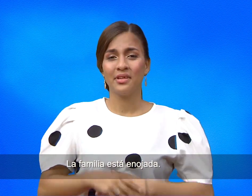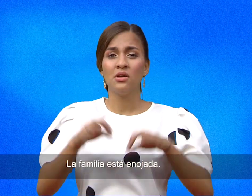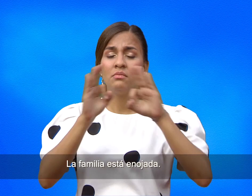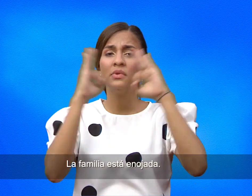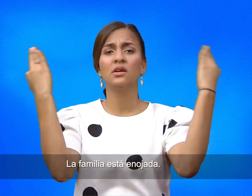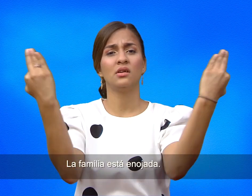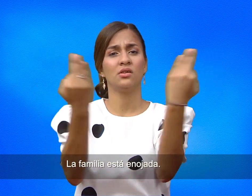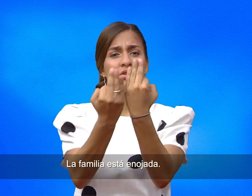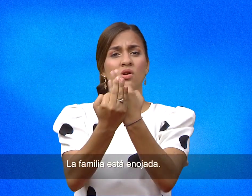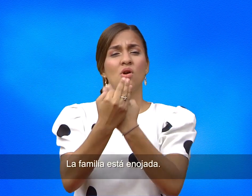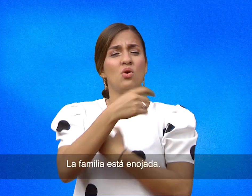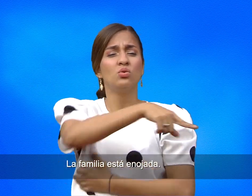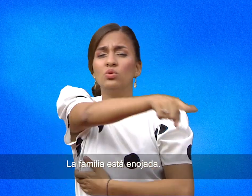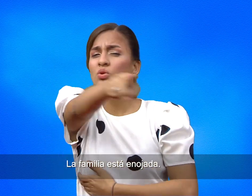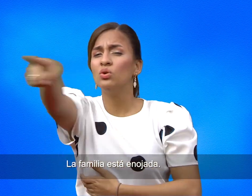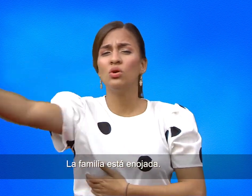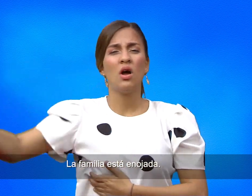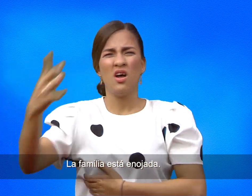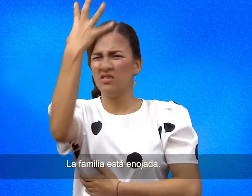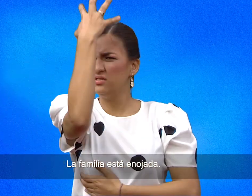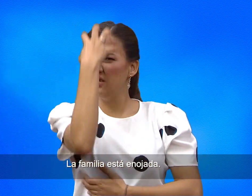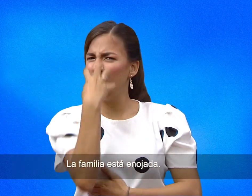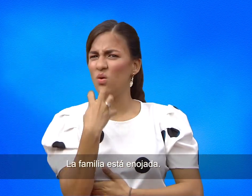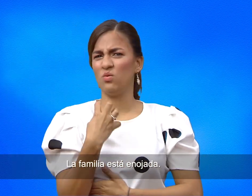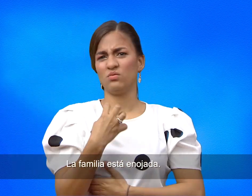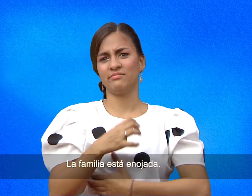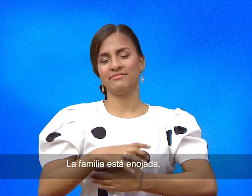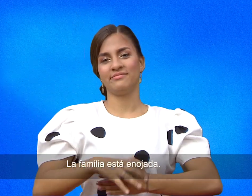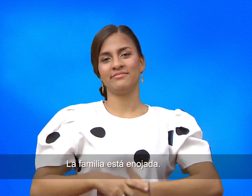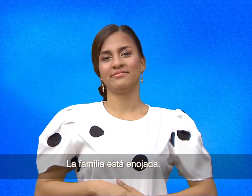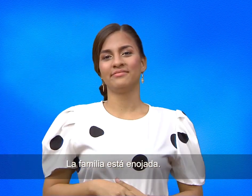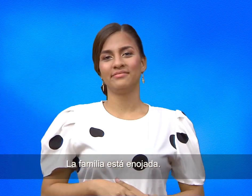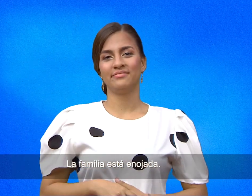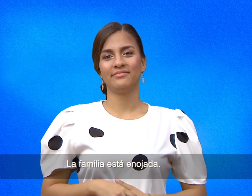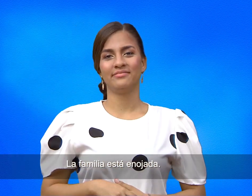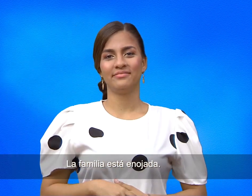La familia está enojada.